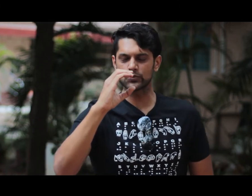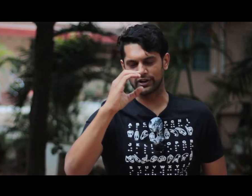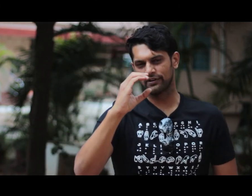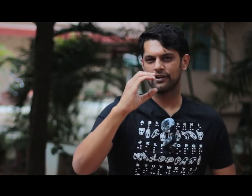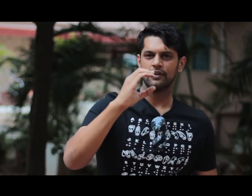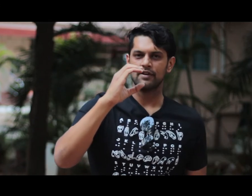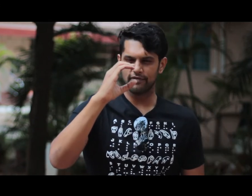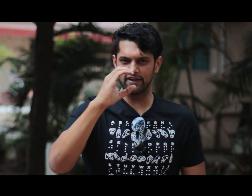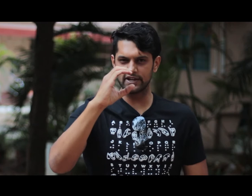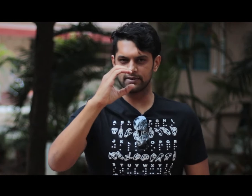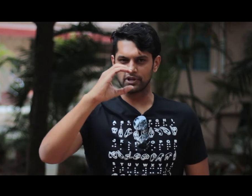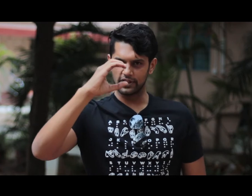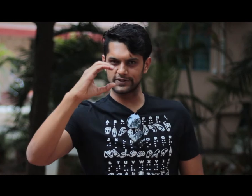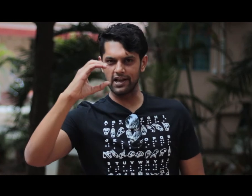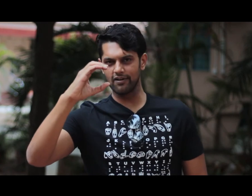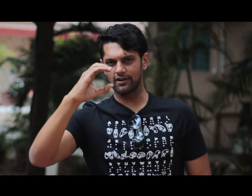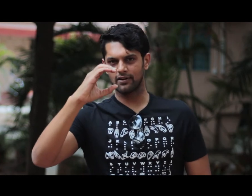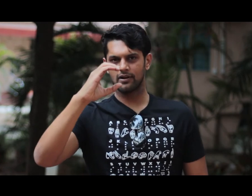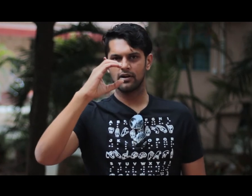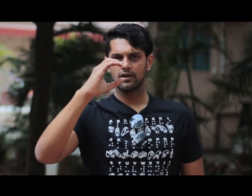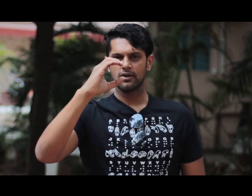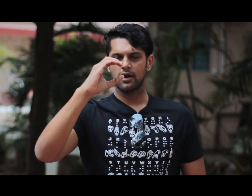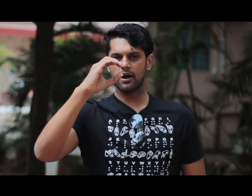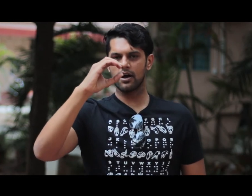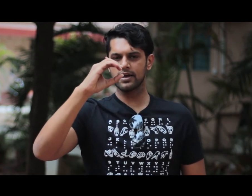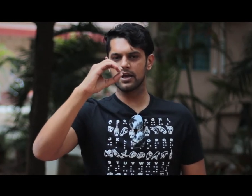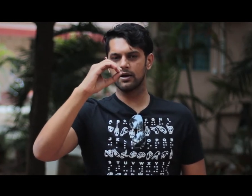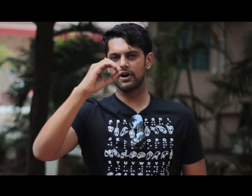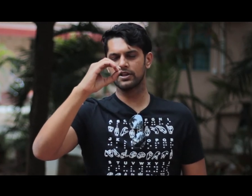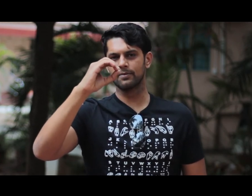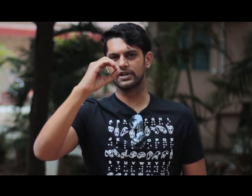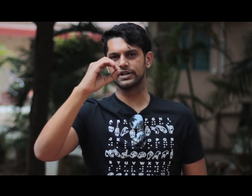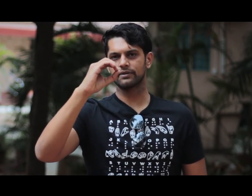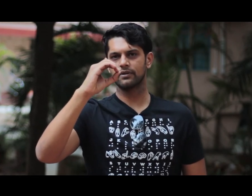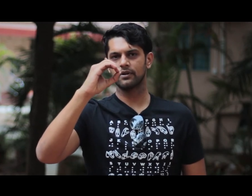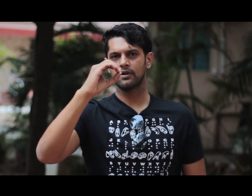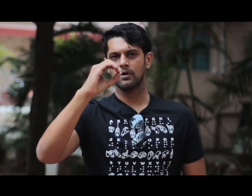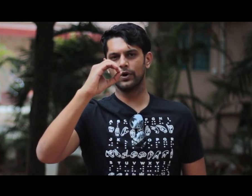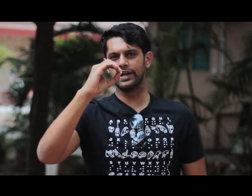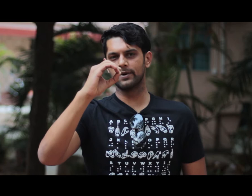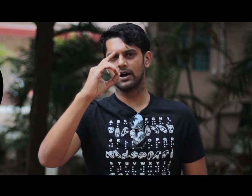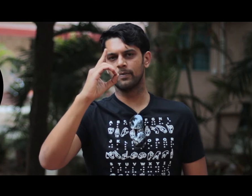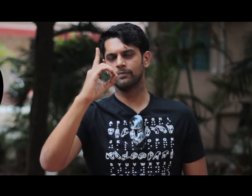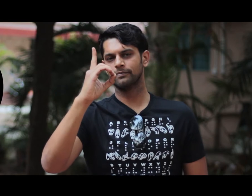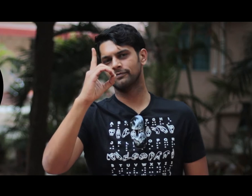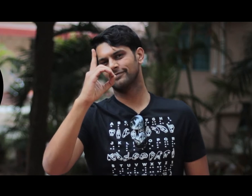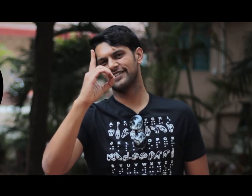one. Very, very simple. Either C, Elva. ಹಾಗೆ ಈಗೆಲ್ಲ ಬೆರಳನ್ನ ಹಿಂಗೆ ಮಡಚಿ ಒಂದು ಡಿ ಮಾಡೋಣ.